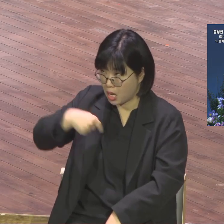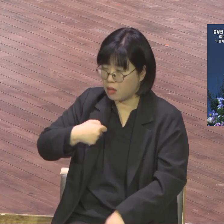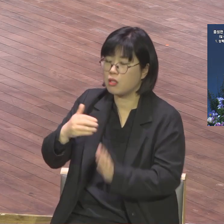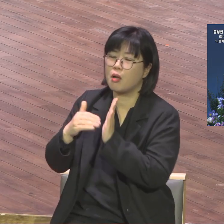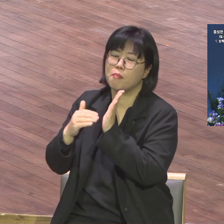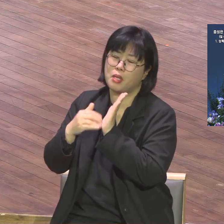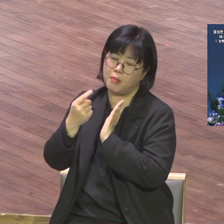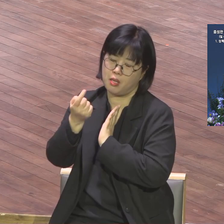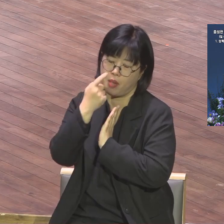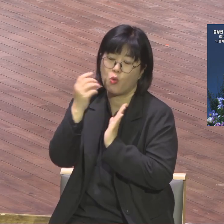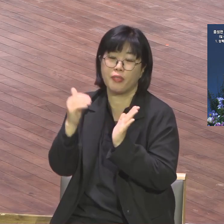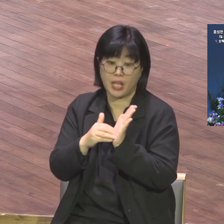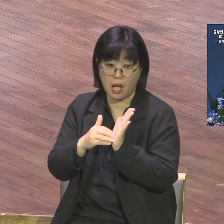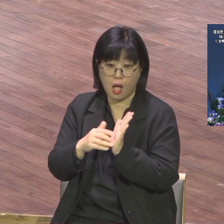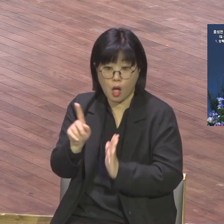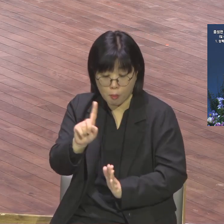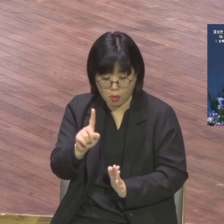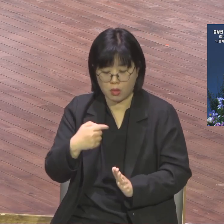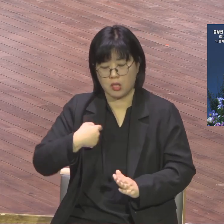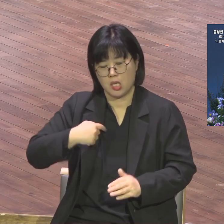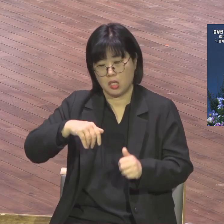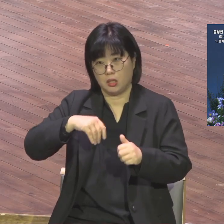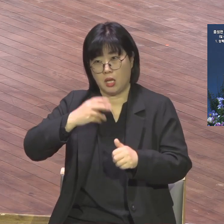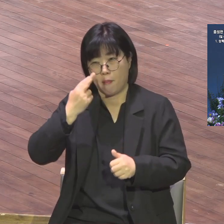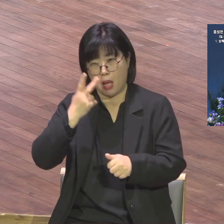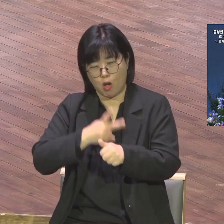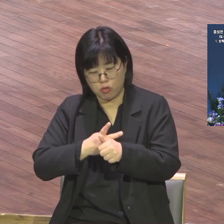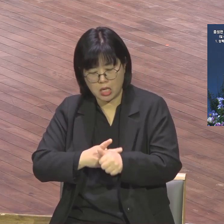역경과 죽음의 위기 가운데